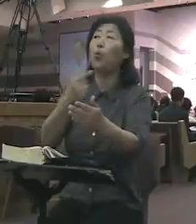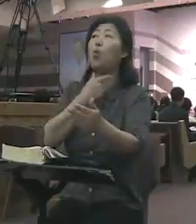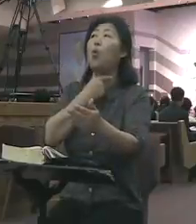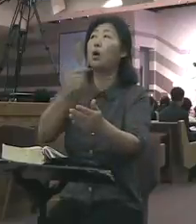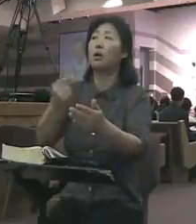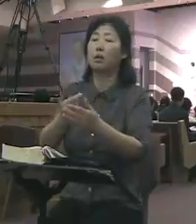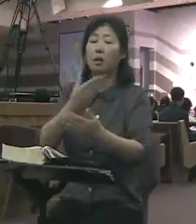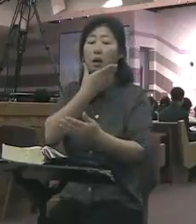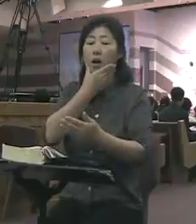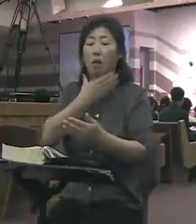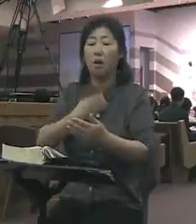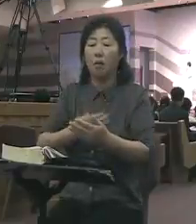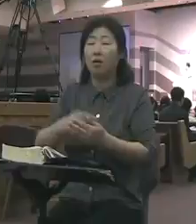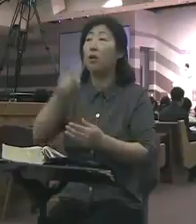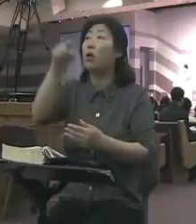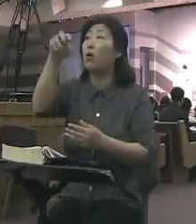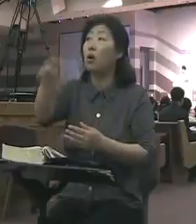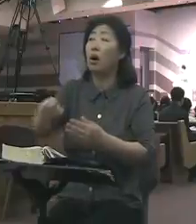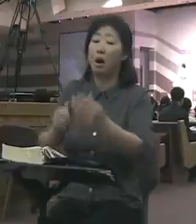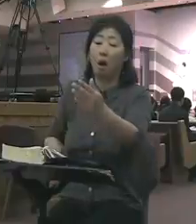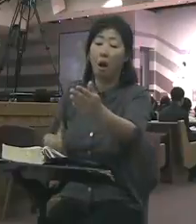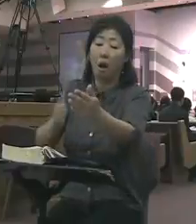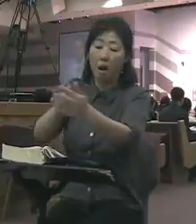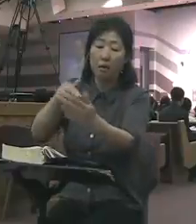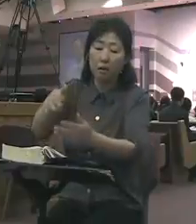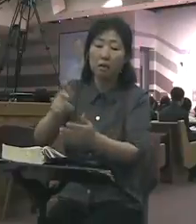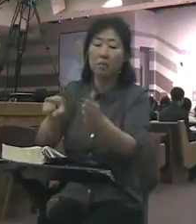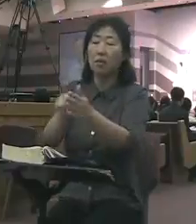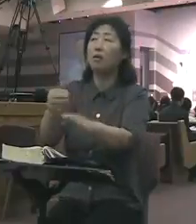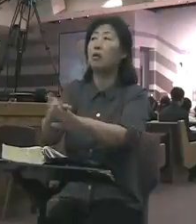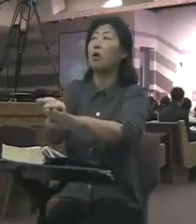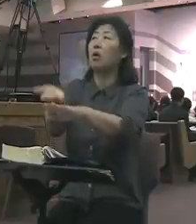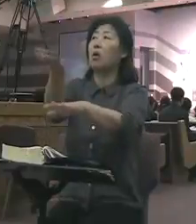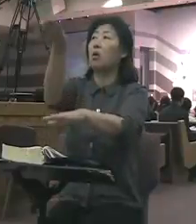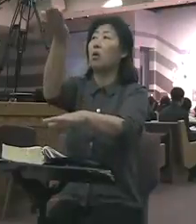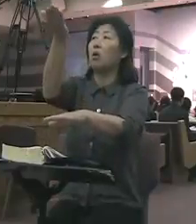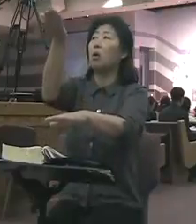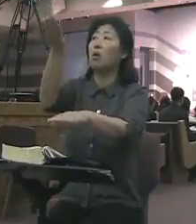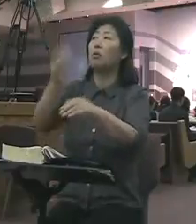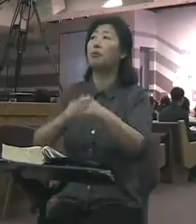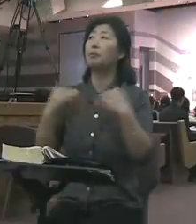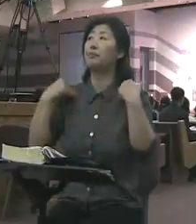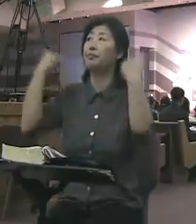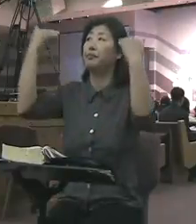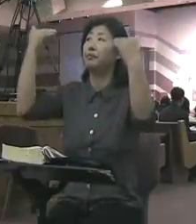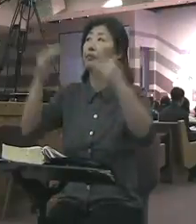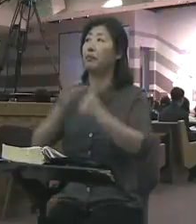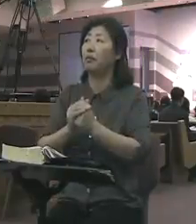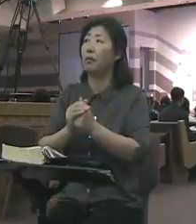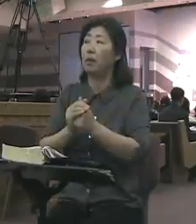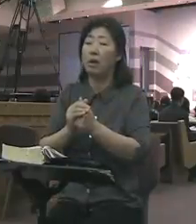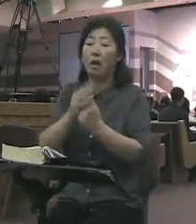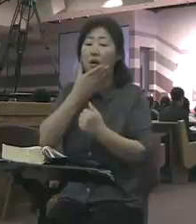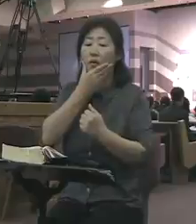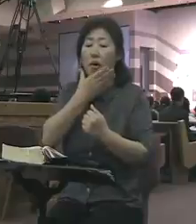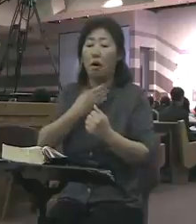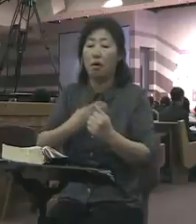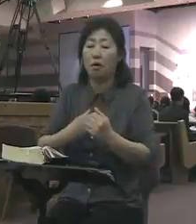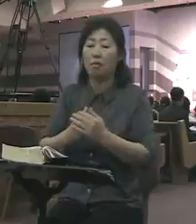아브라함이 여기까지 갔을 때 그의 믿음이 업그레이드가 됩니다. 아브라함이 여기까지 가서 이 Thou my